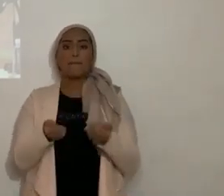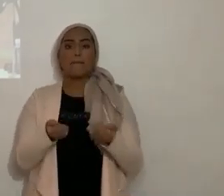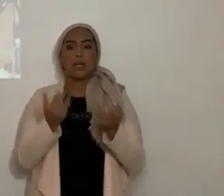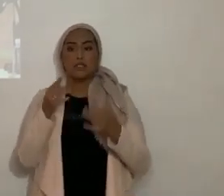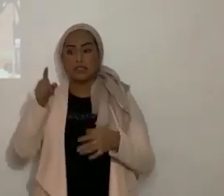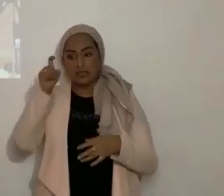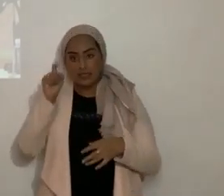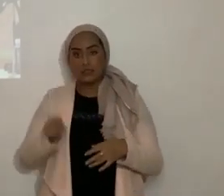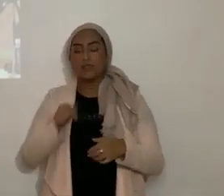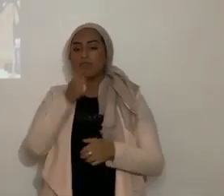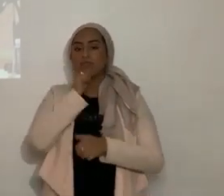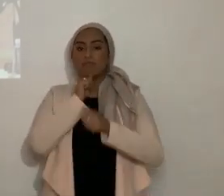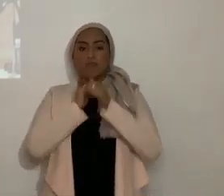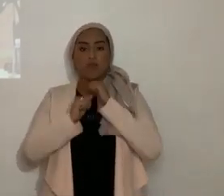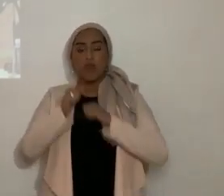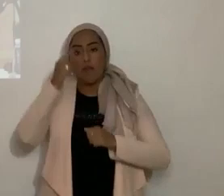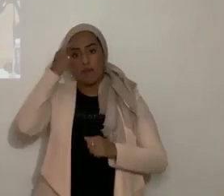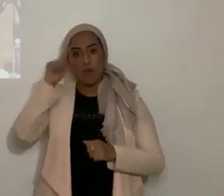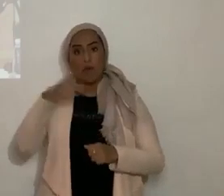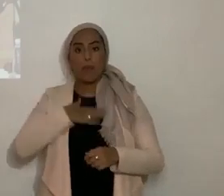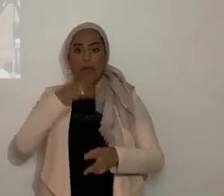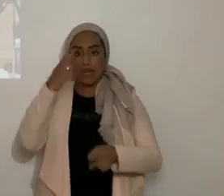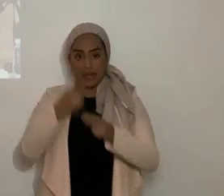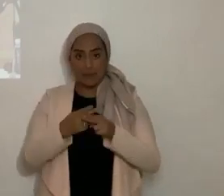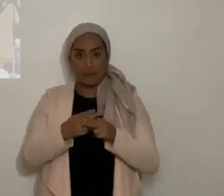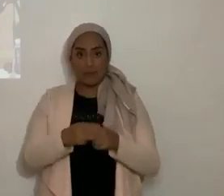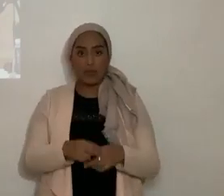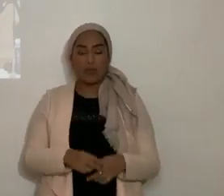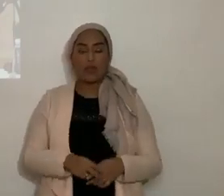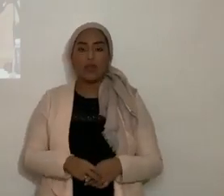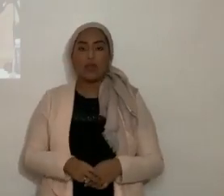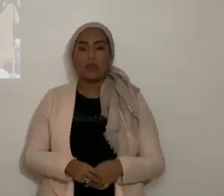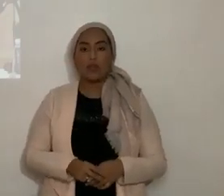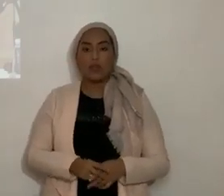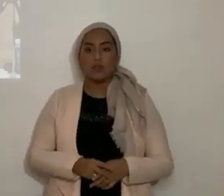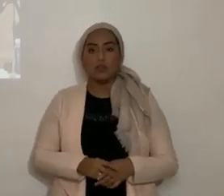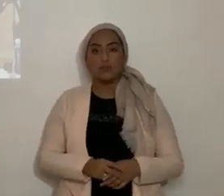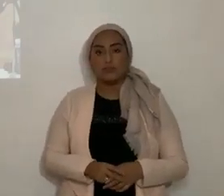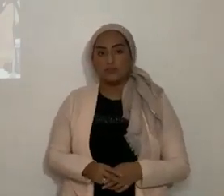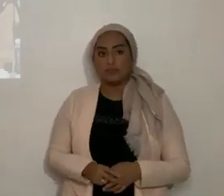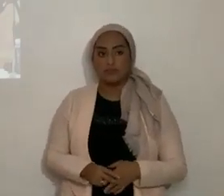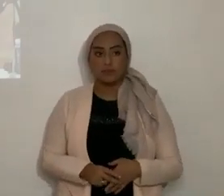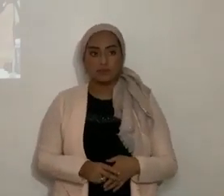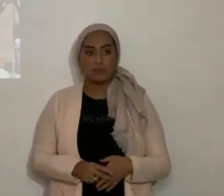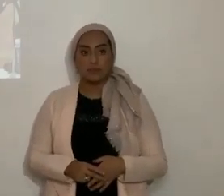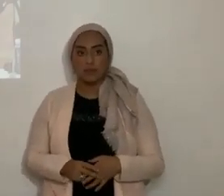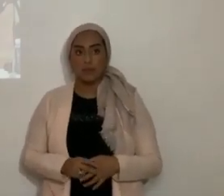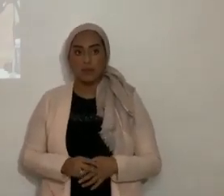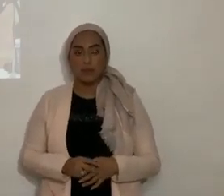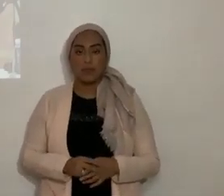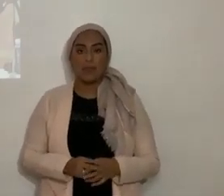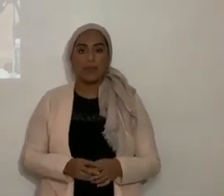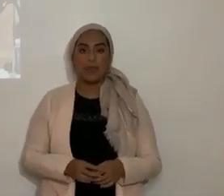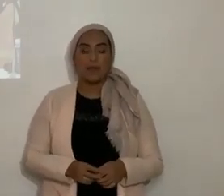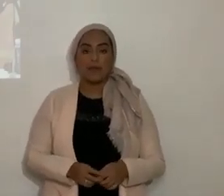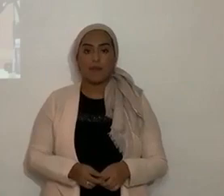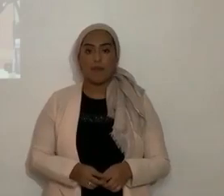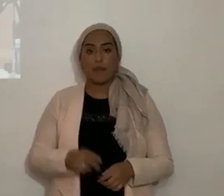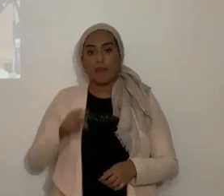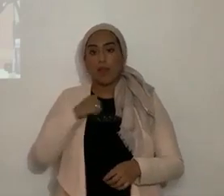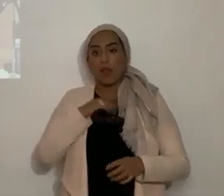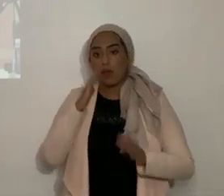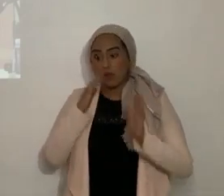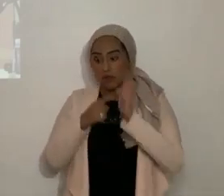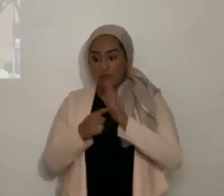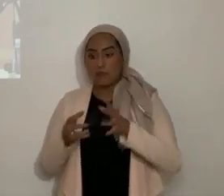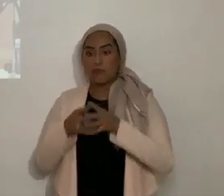necesario padecer por mi nombre. Bueno, eso se lo dice al profeta Ananías, perdón. Dice: porque yo le